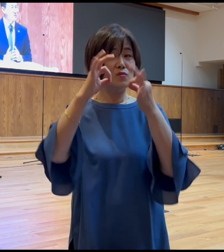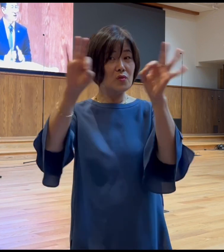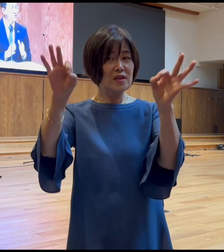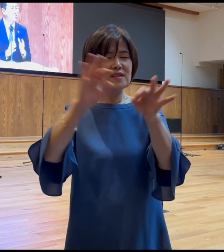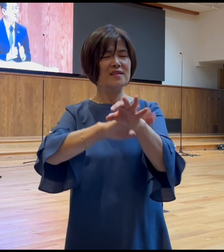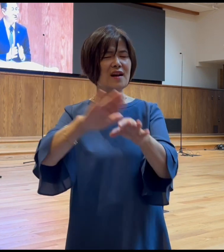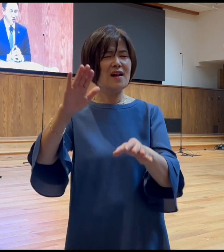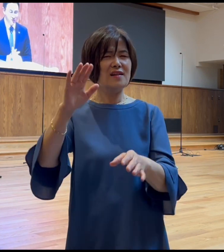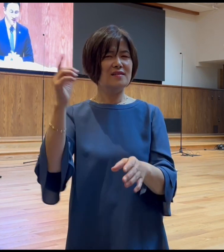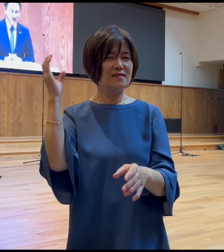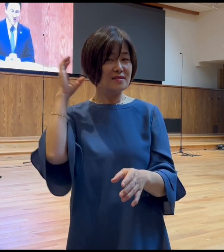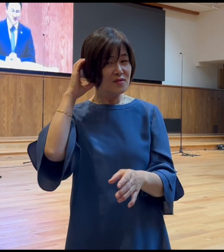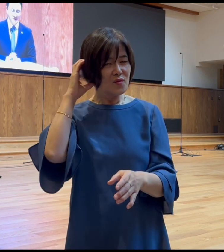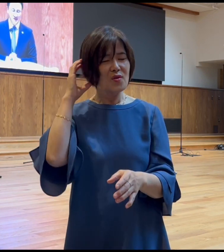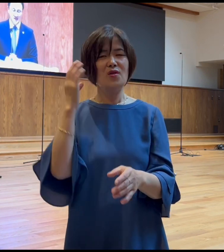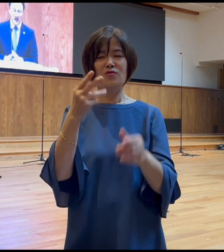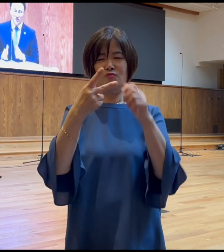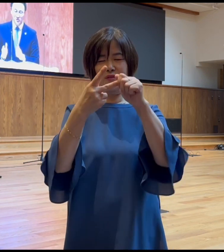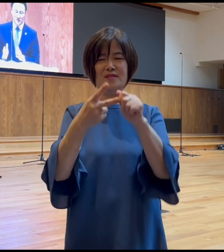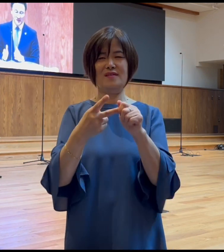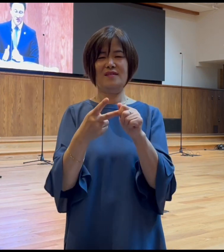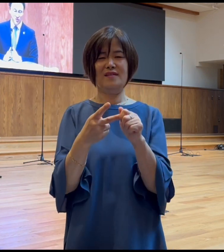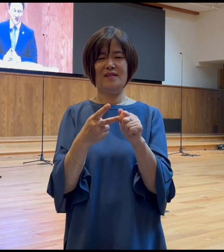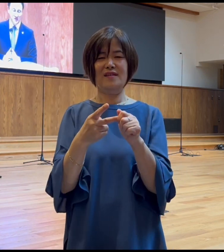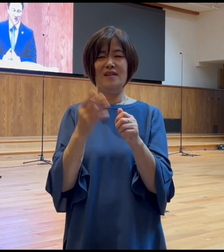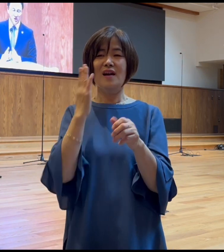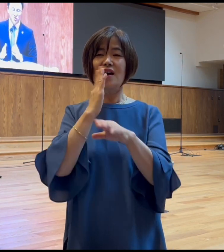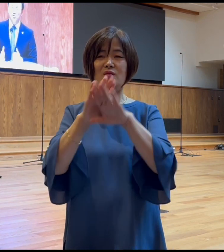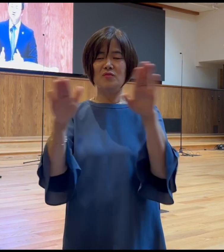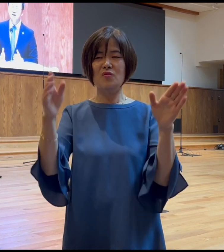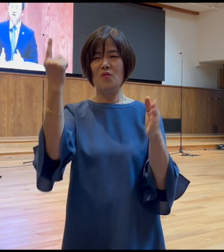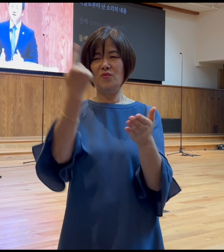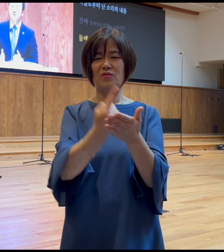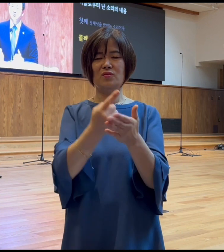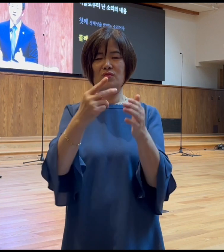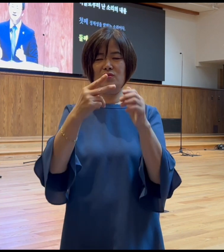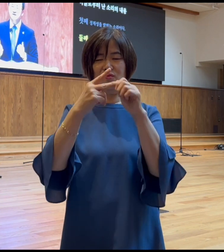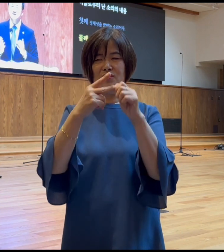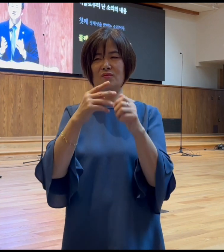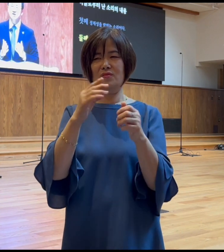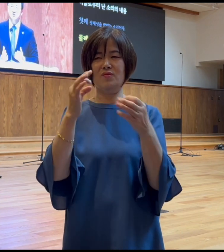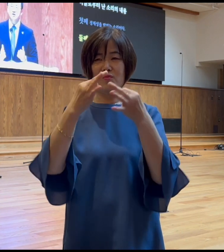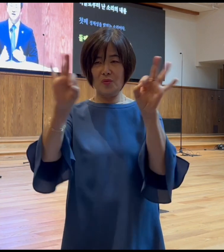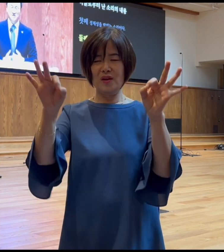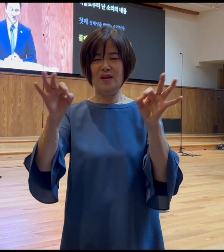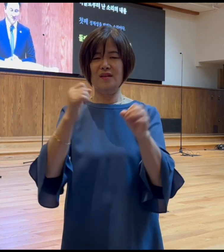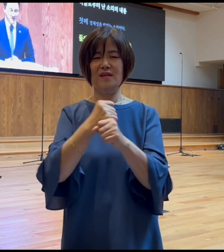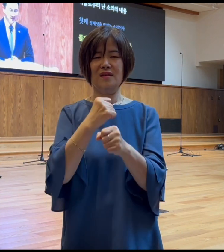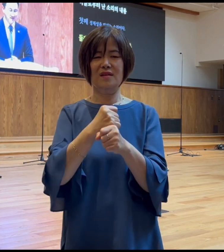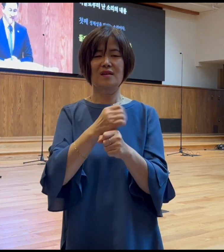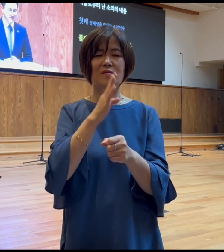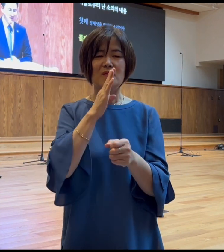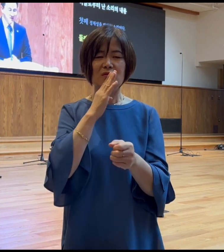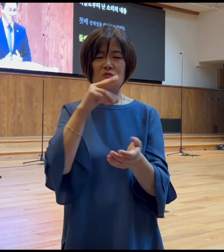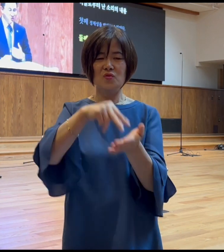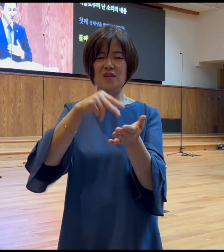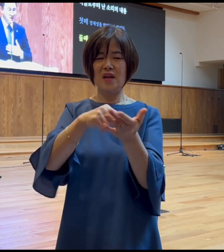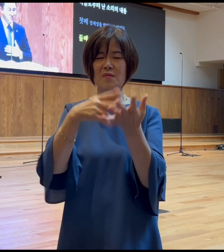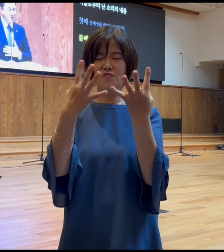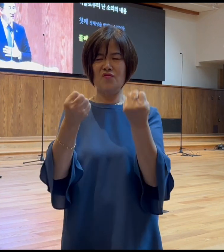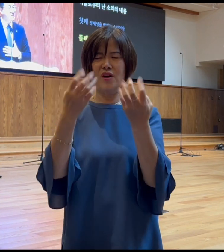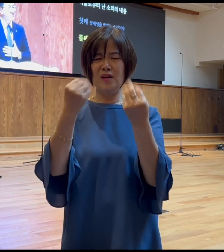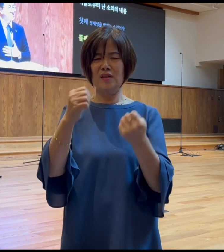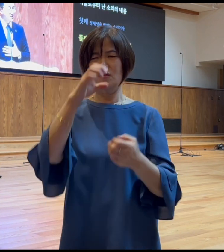내용에서 우리가 두 번째로 묵상할 점은 이 하늘로부터 난 소리는 존재의 무한한 긍정의 소리라는 것입니다.